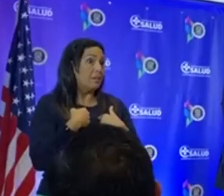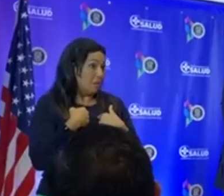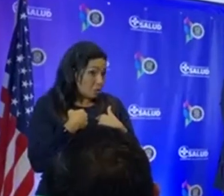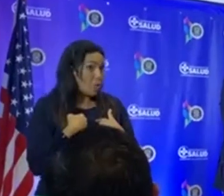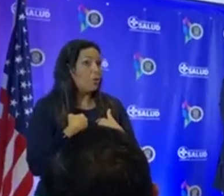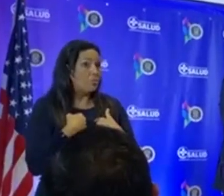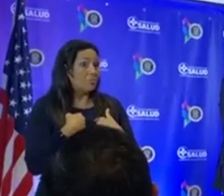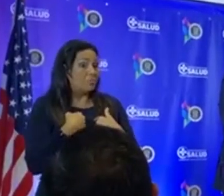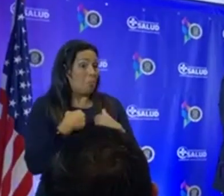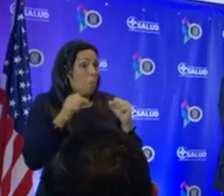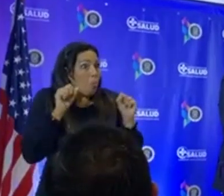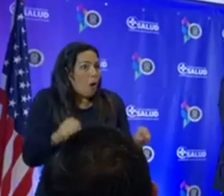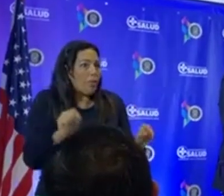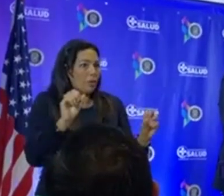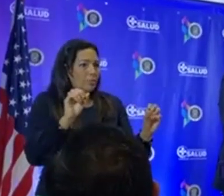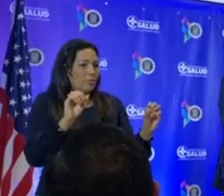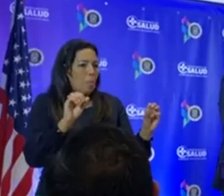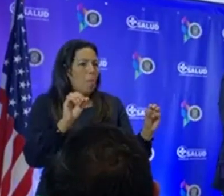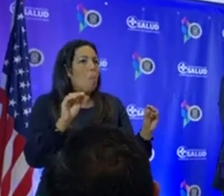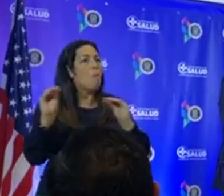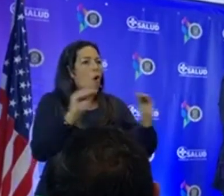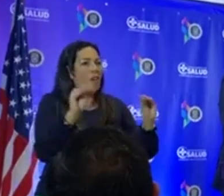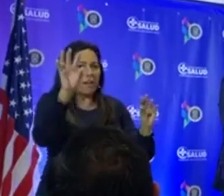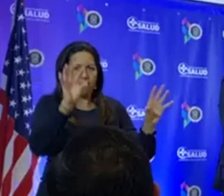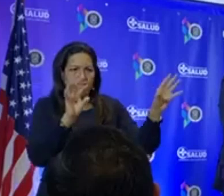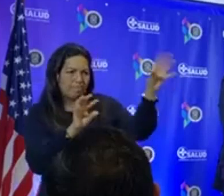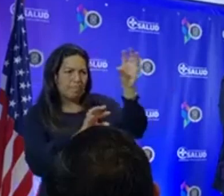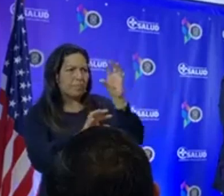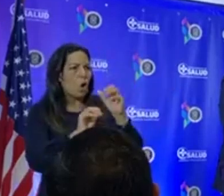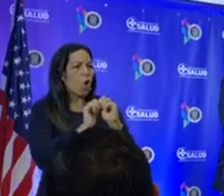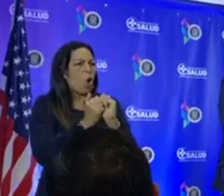al pueblo de Puerto Rico. Y vuelvo y repito,